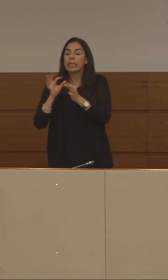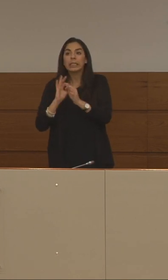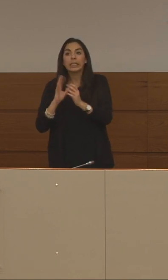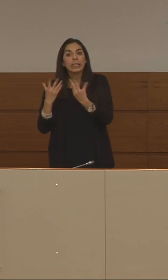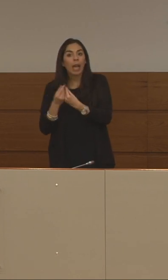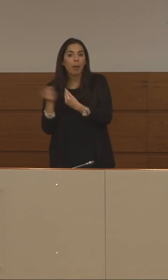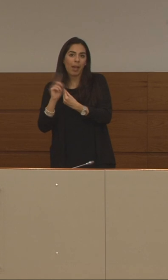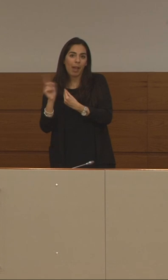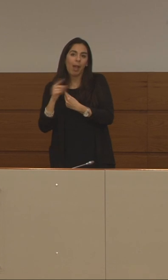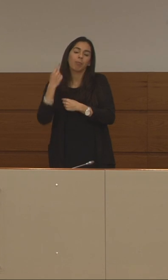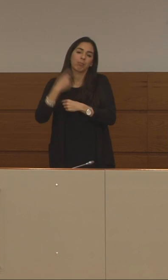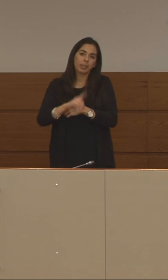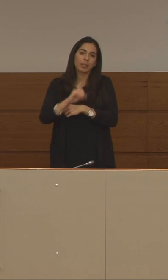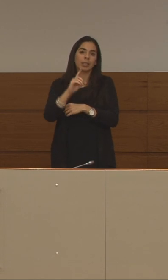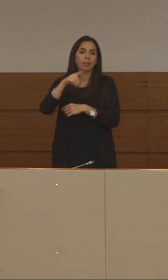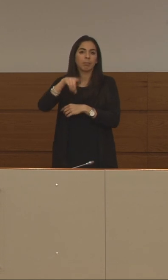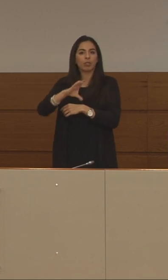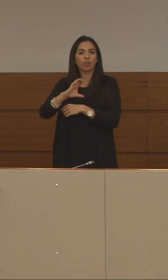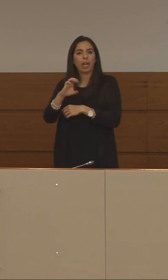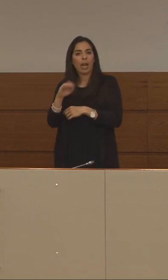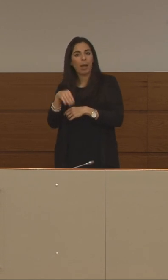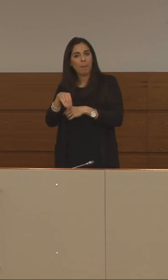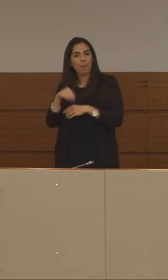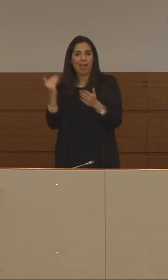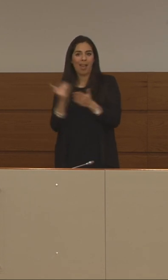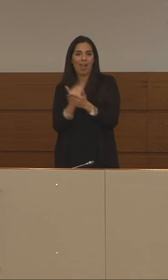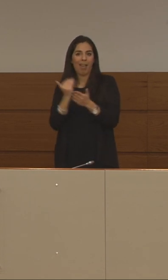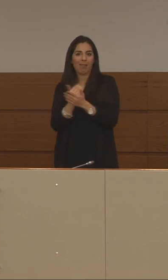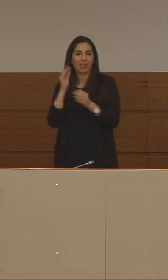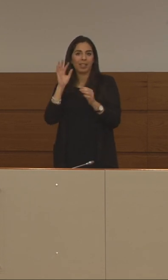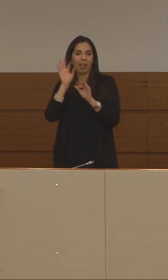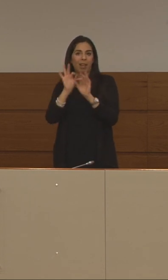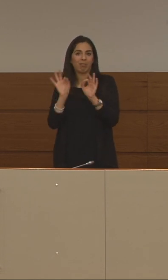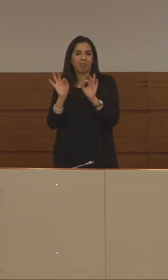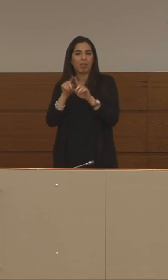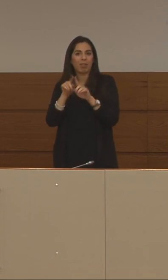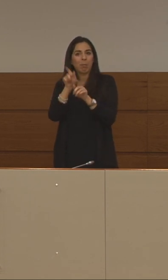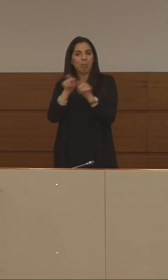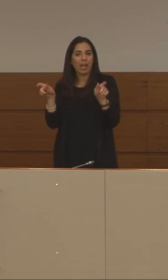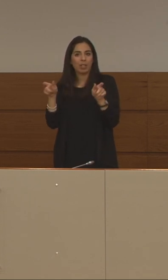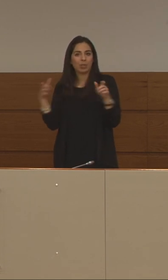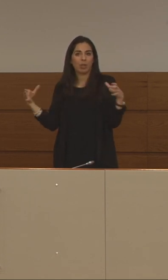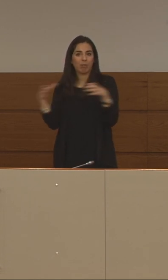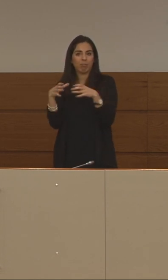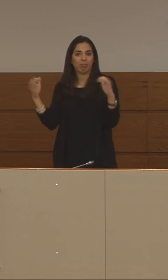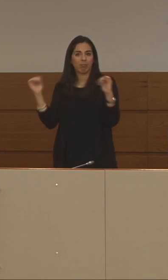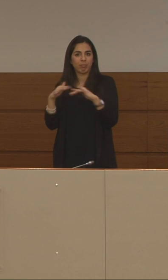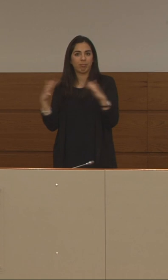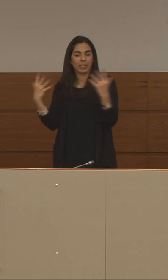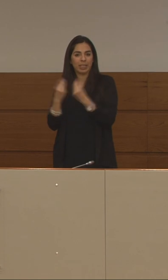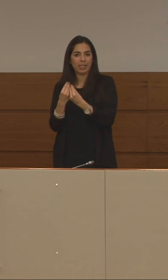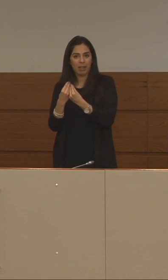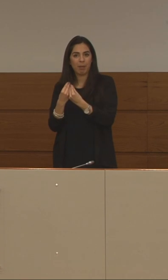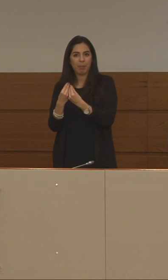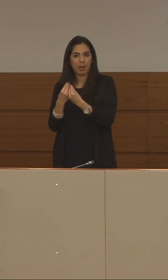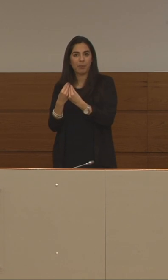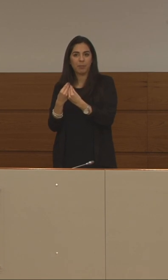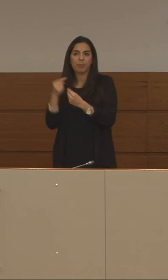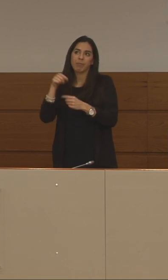per fortuna sembra che sia avvenuto noi guardiamo con speranza ai risultati sono speranze ministro